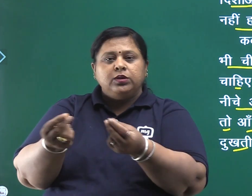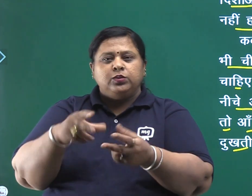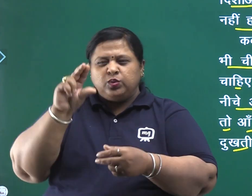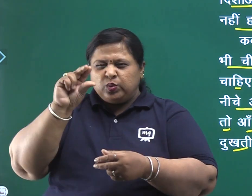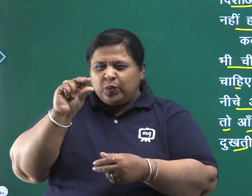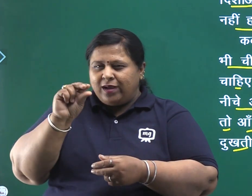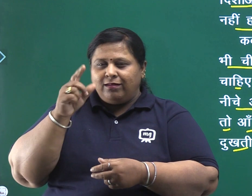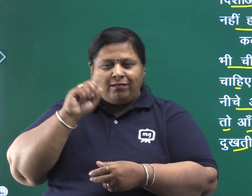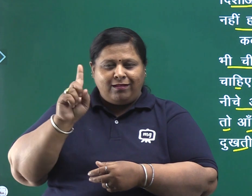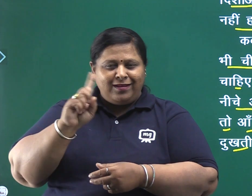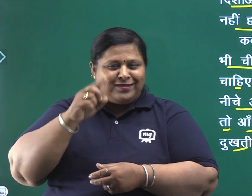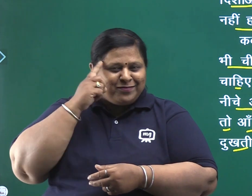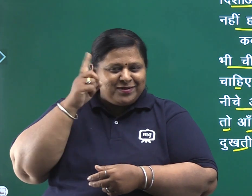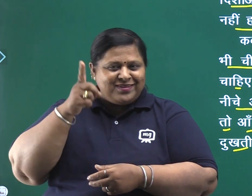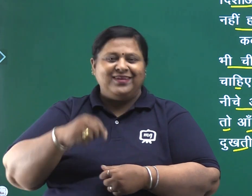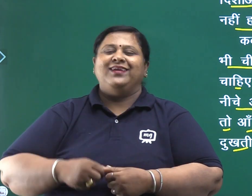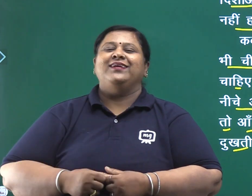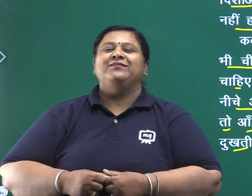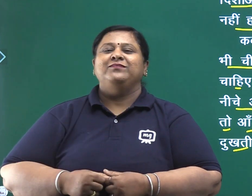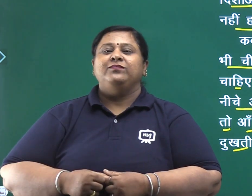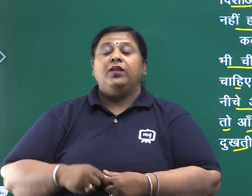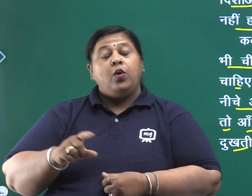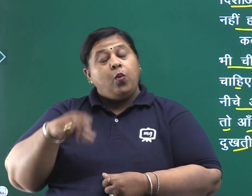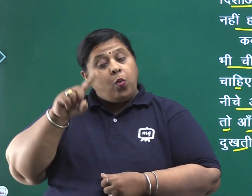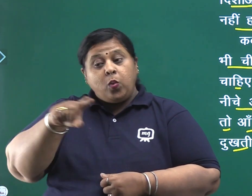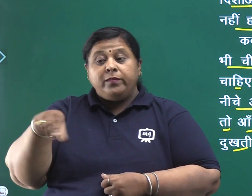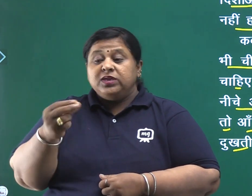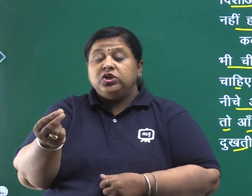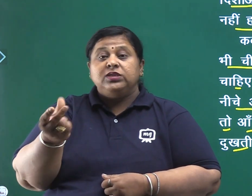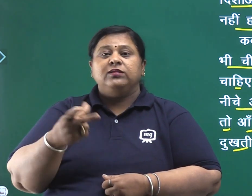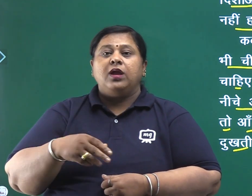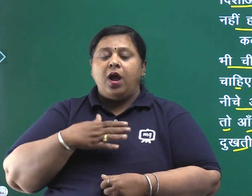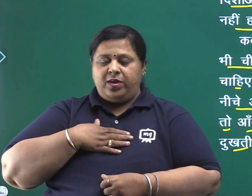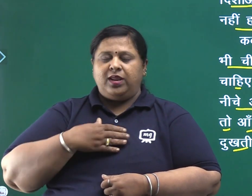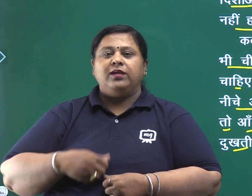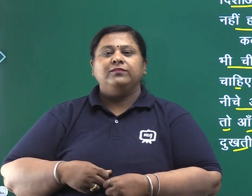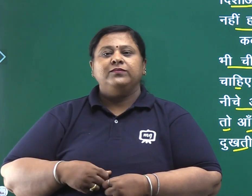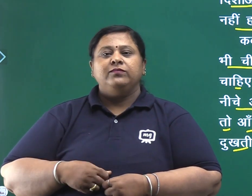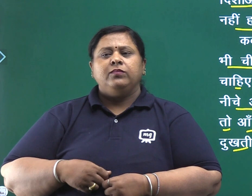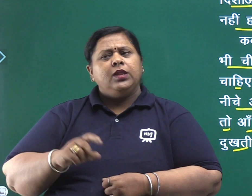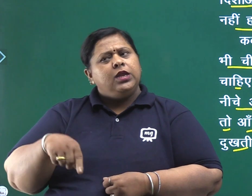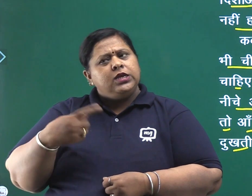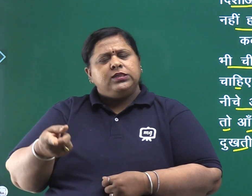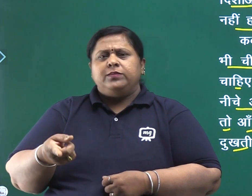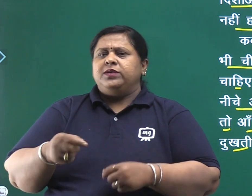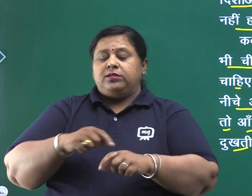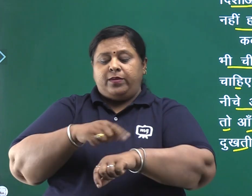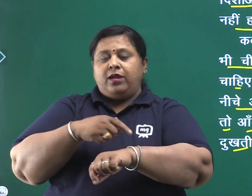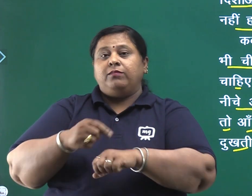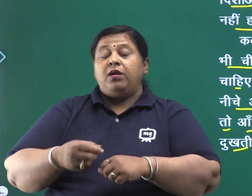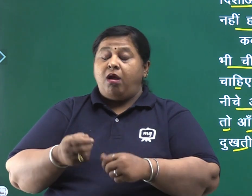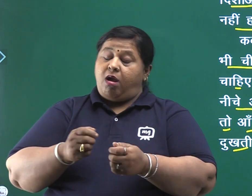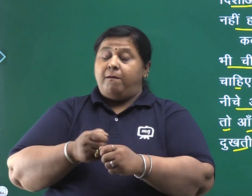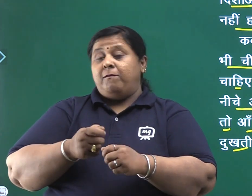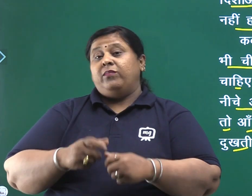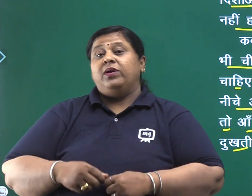छोटा नहीं समझना चाहिए। कोई भी चीज़ हमारे किसी भी समय